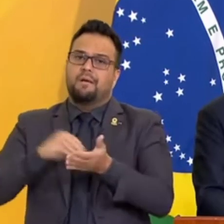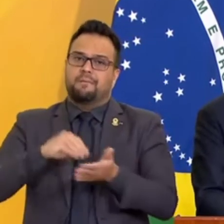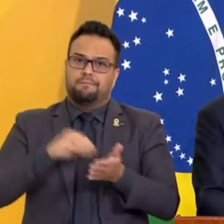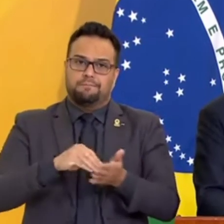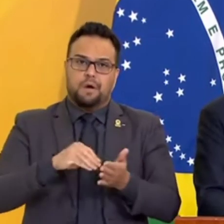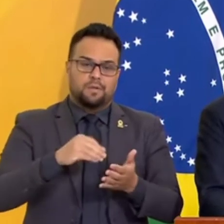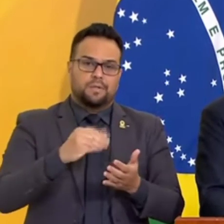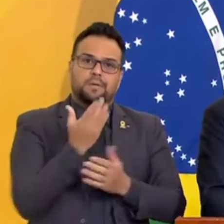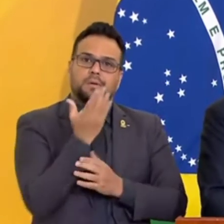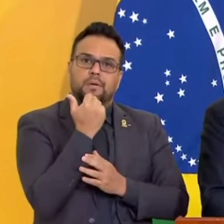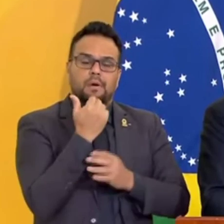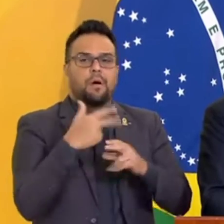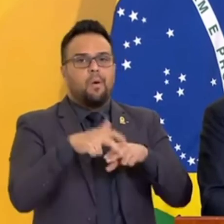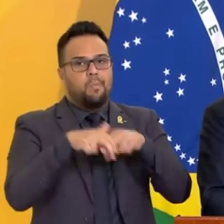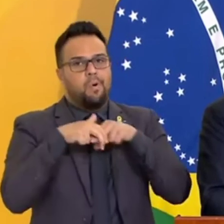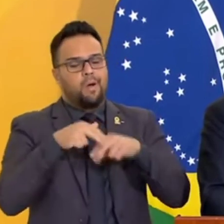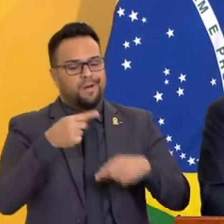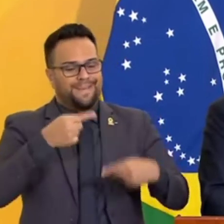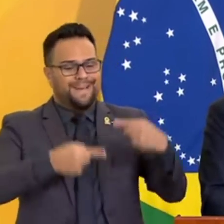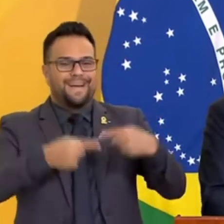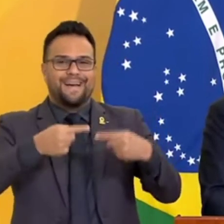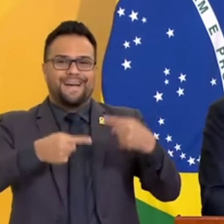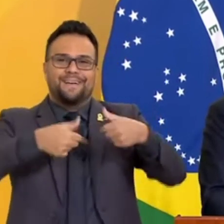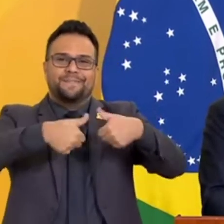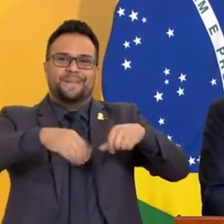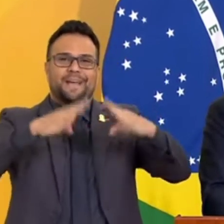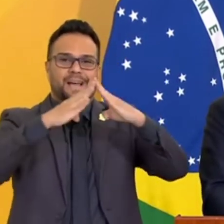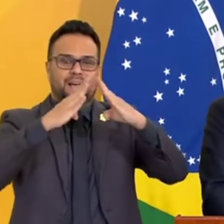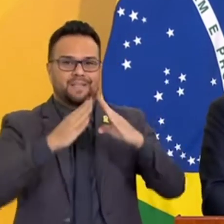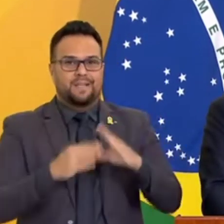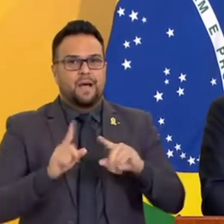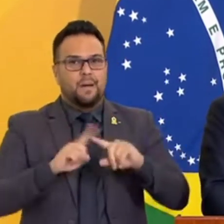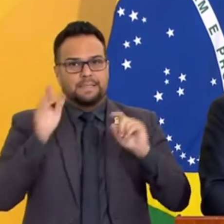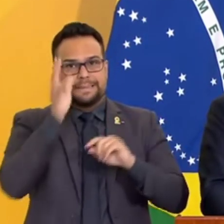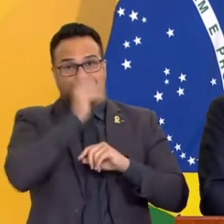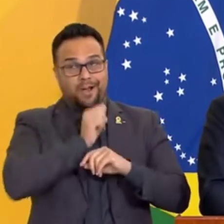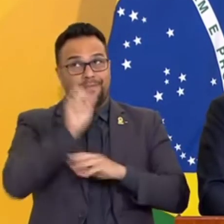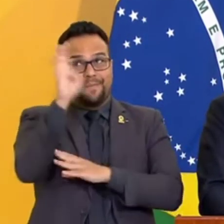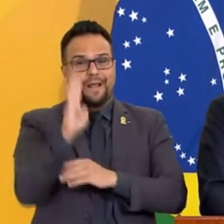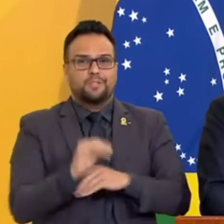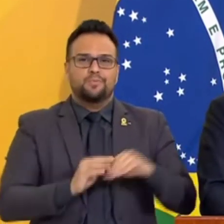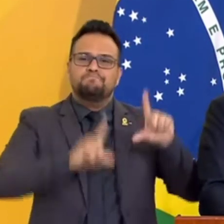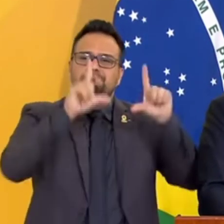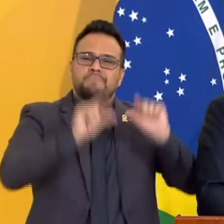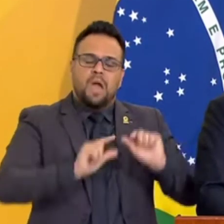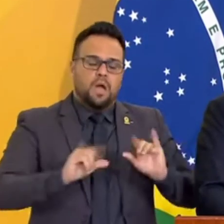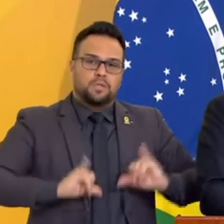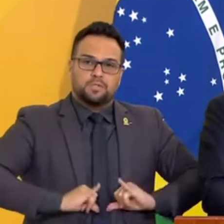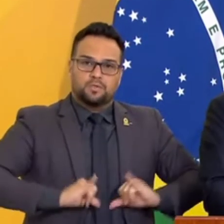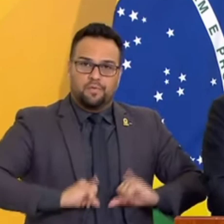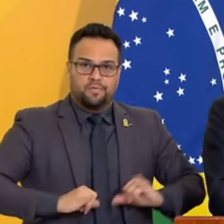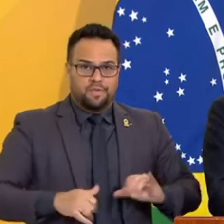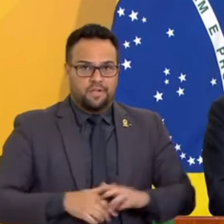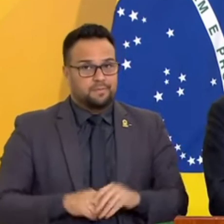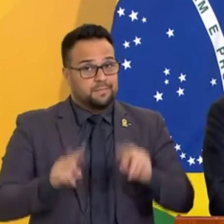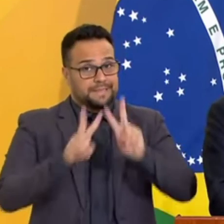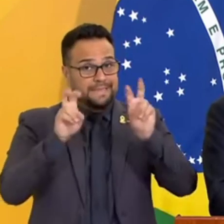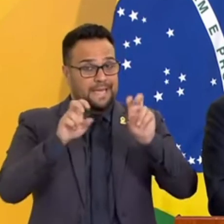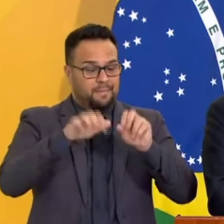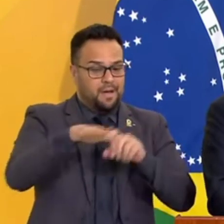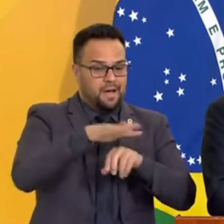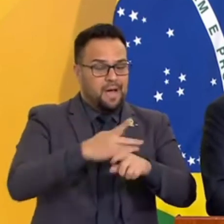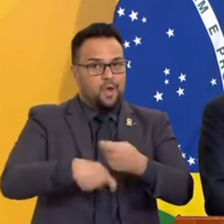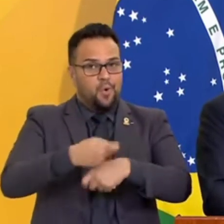causa da política do fica em casa o Brasil é um dos países que menos está sofrendo no tocante a